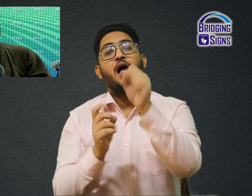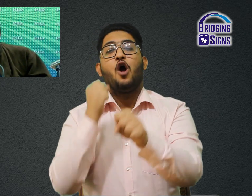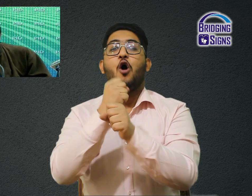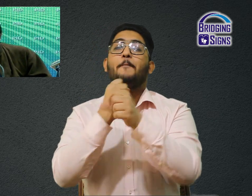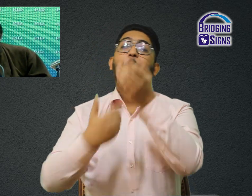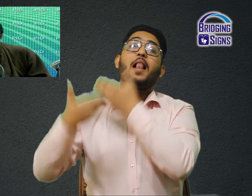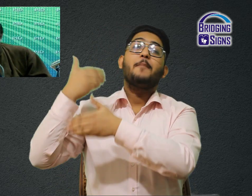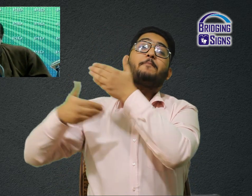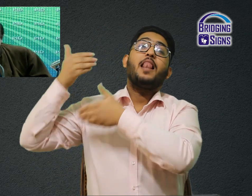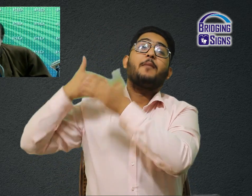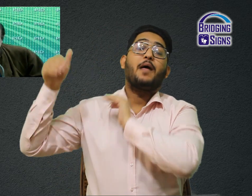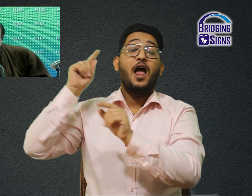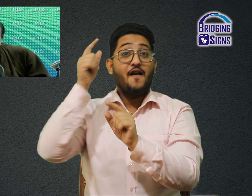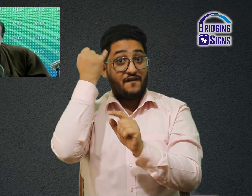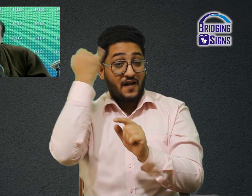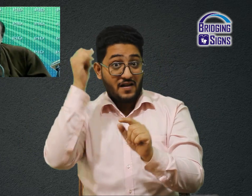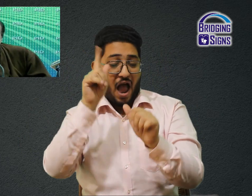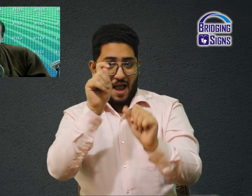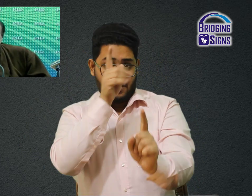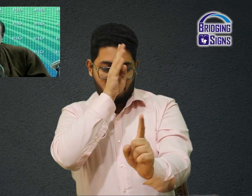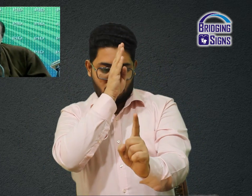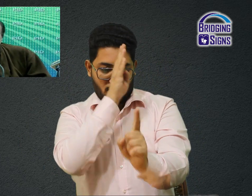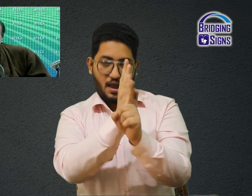हुकूमतों में जनरेशन पे